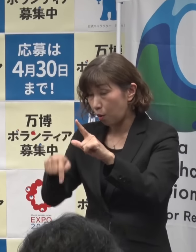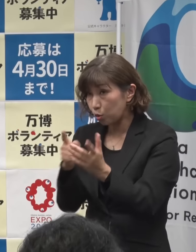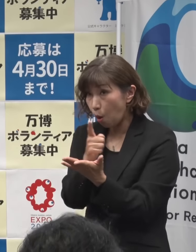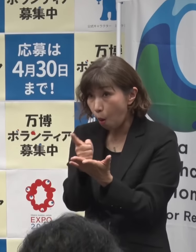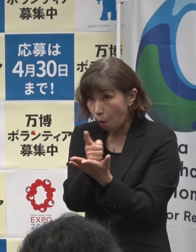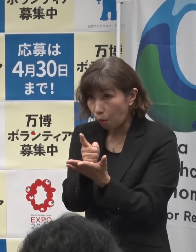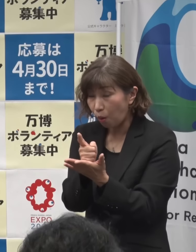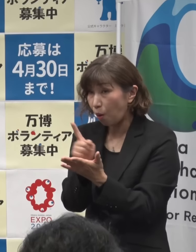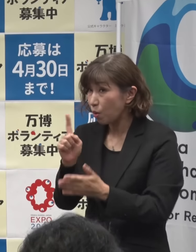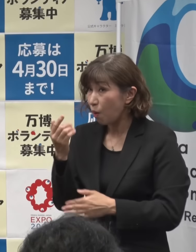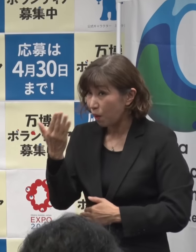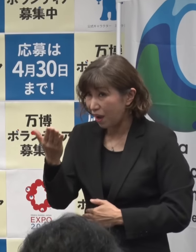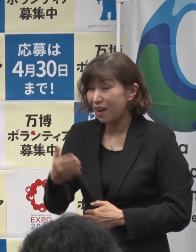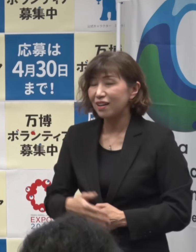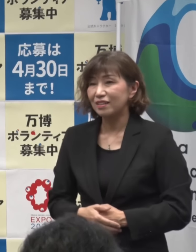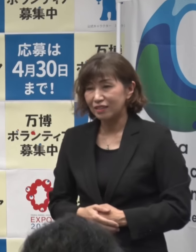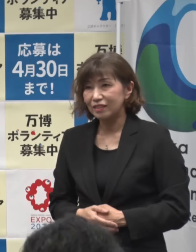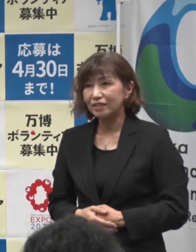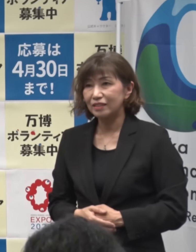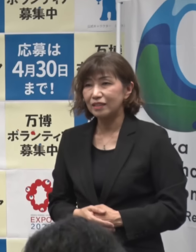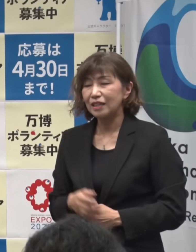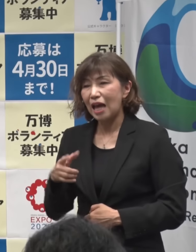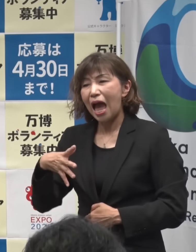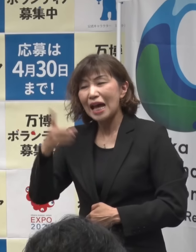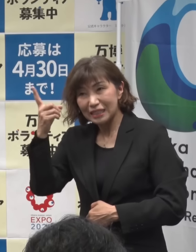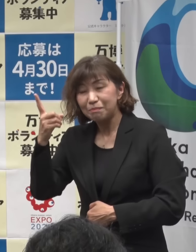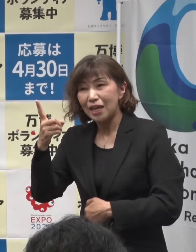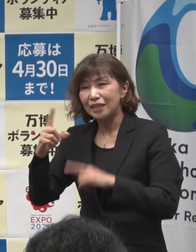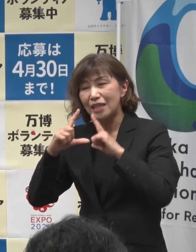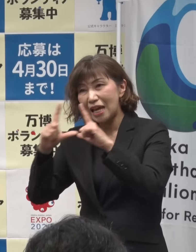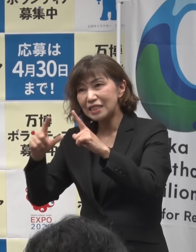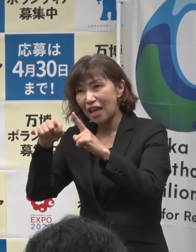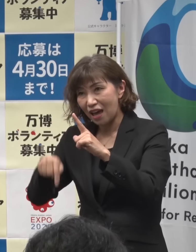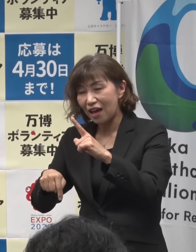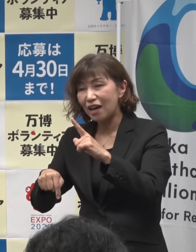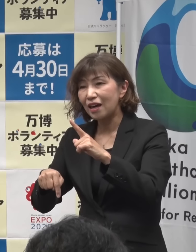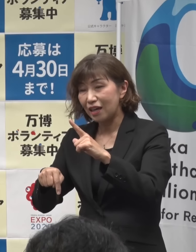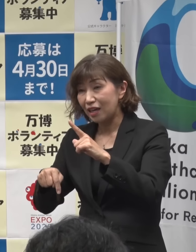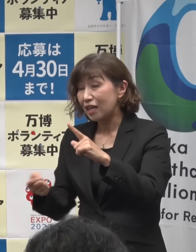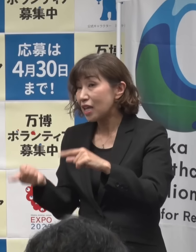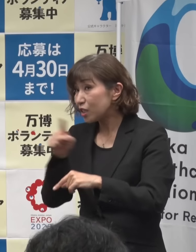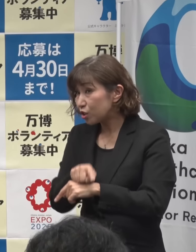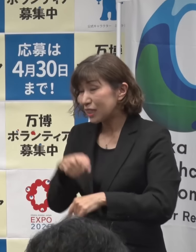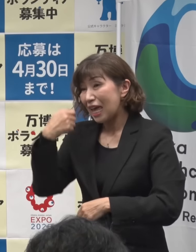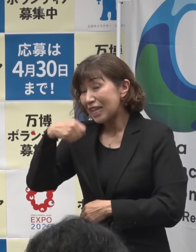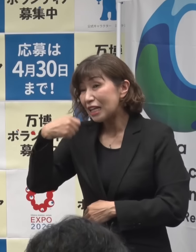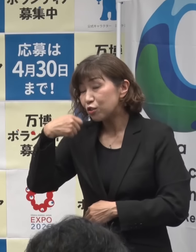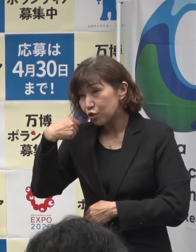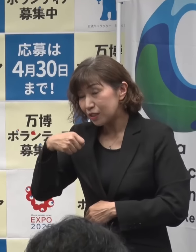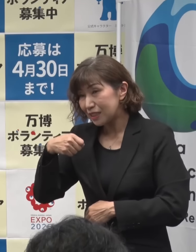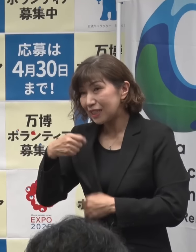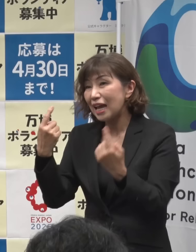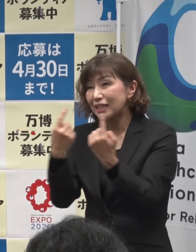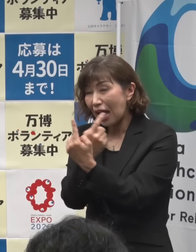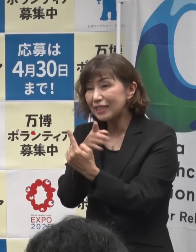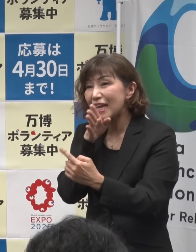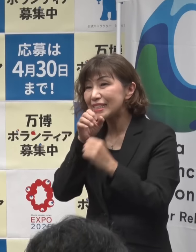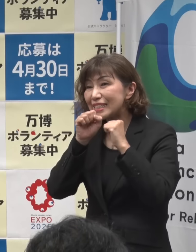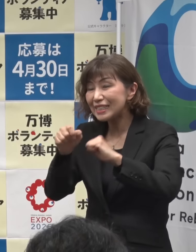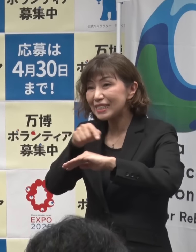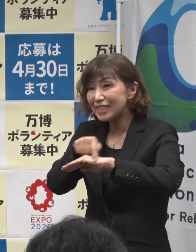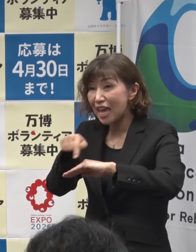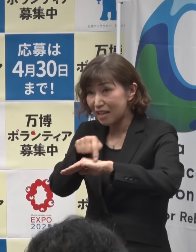の時まあ、初版ということで、夏に改訂版というか実施計画というのを出されるということで、避難